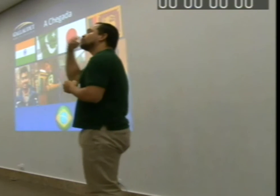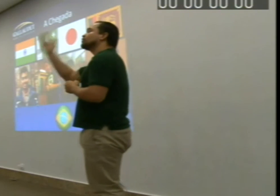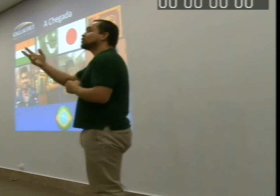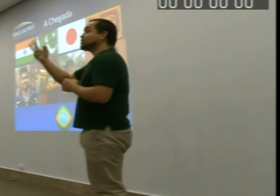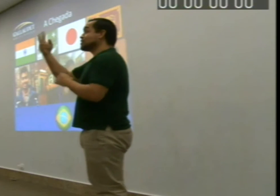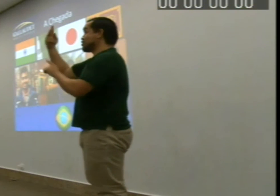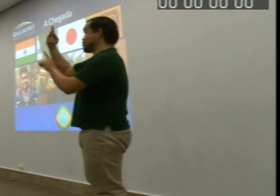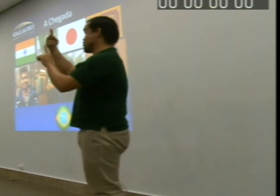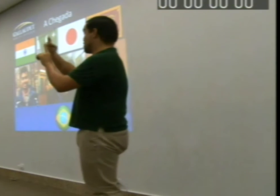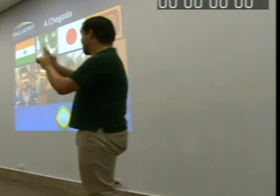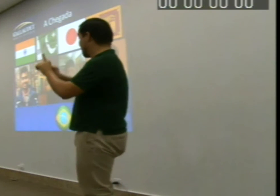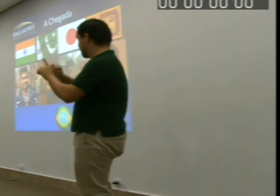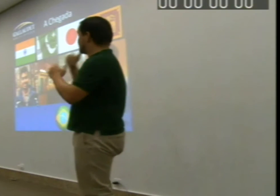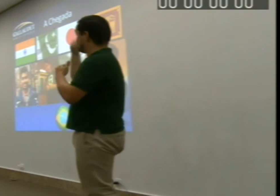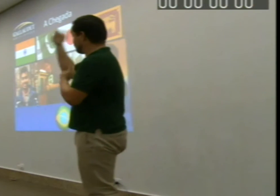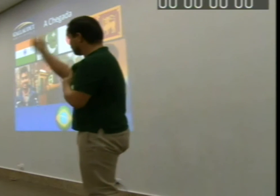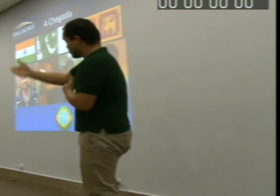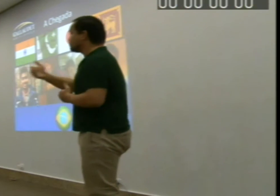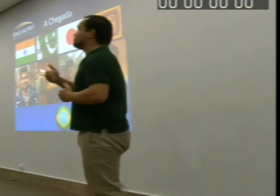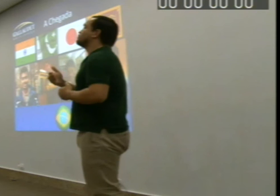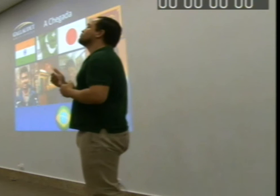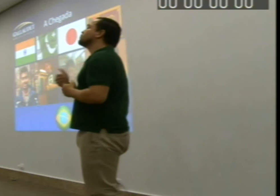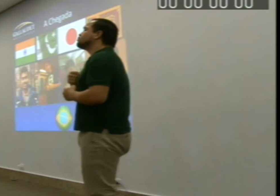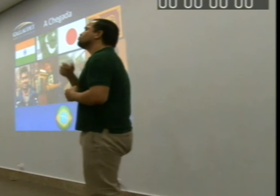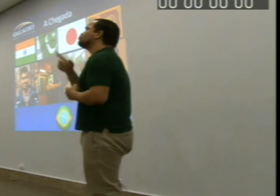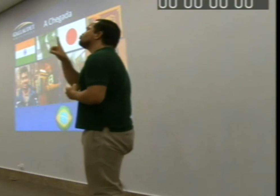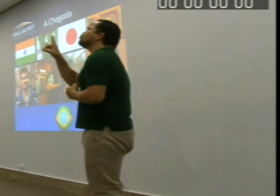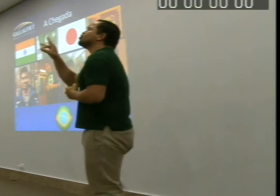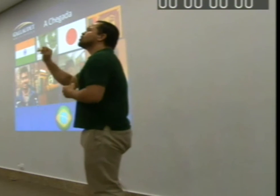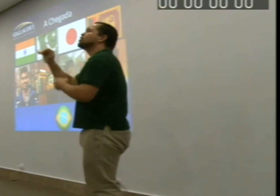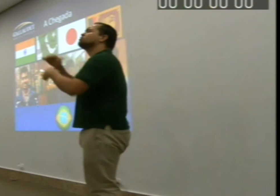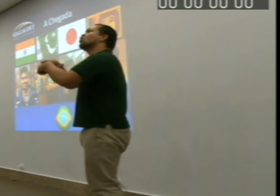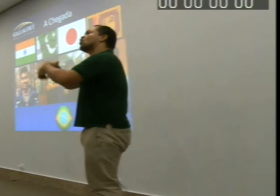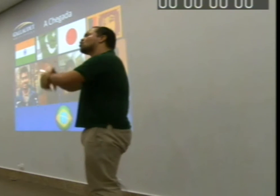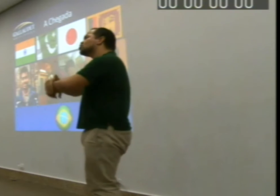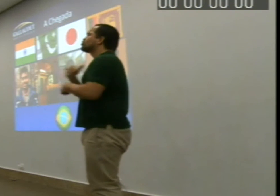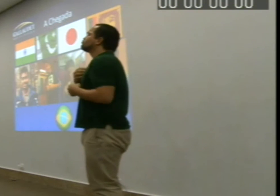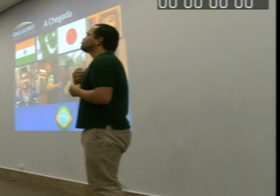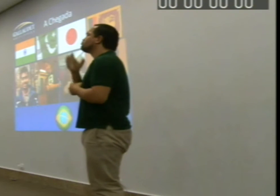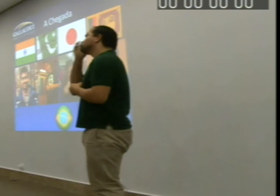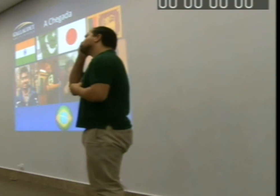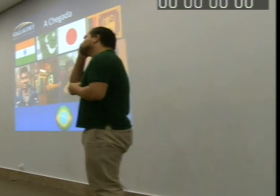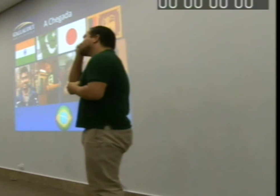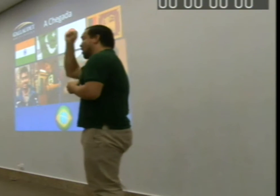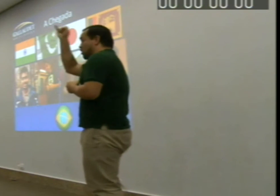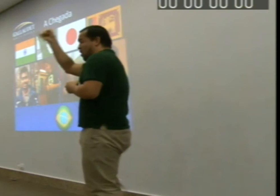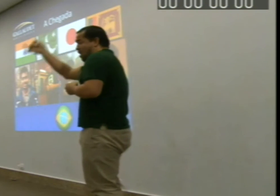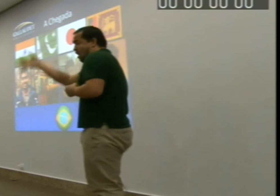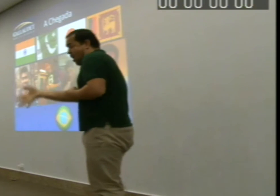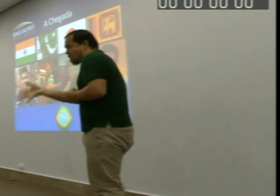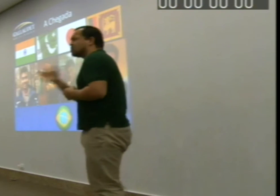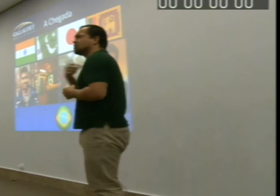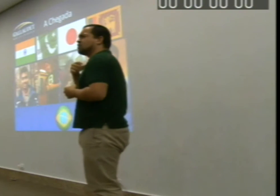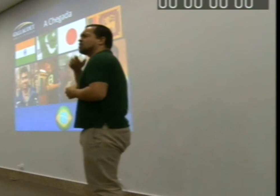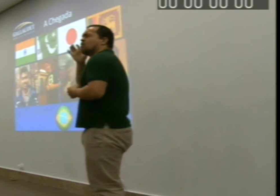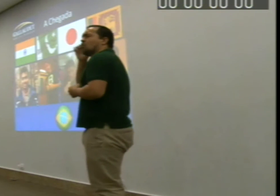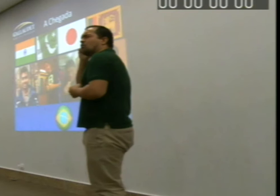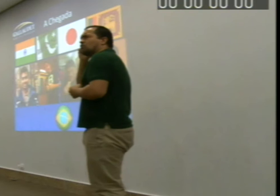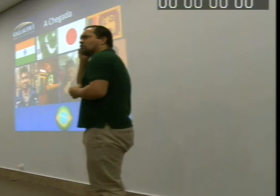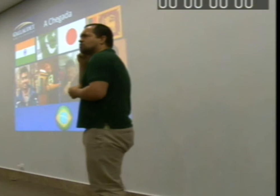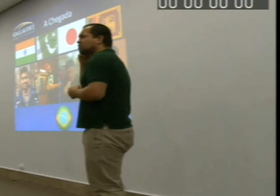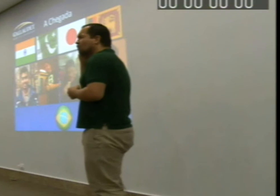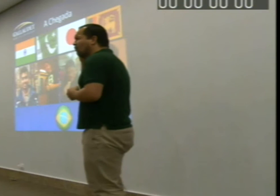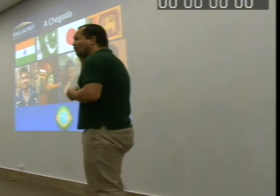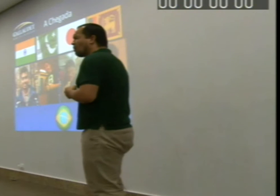ouvinte então depois de TR 3 meses 2 meses um dia à noite nós estávamos dormindo já era